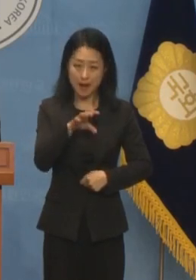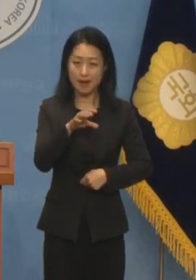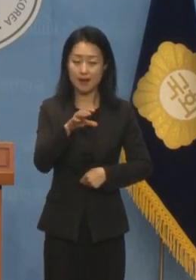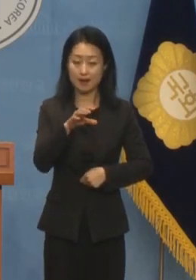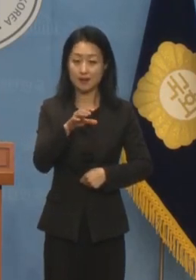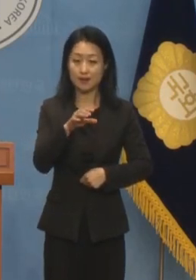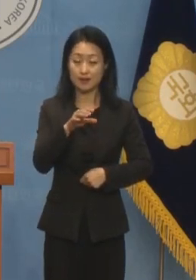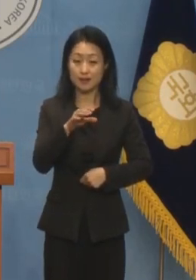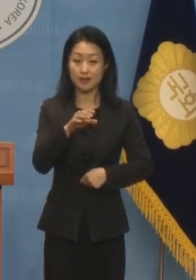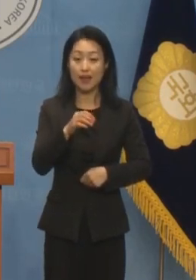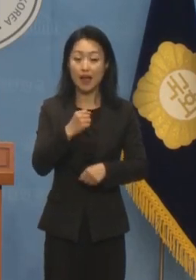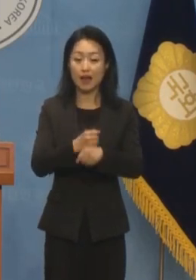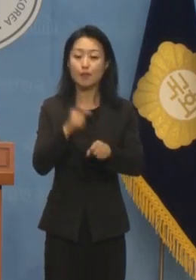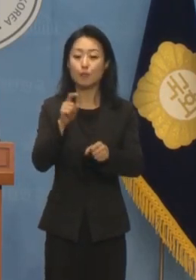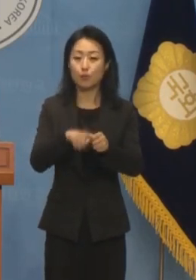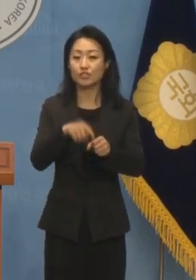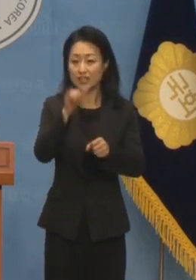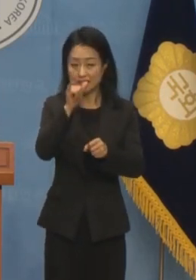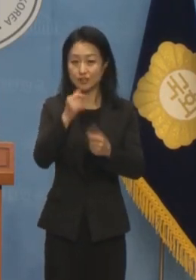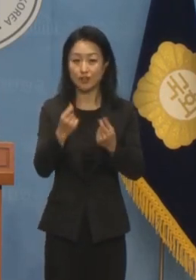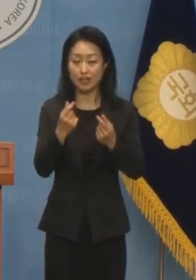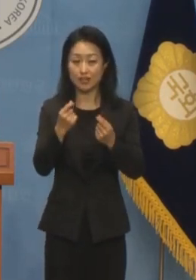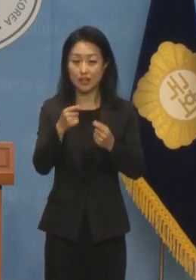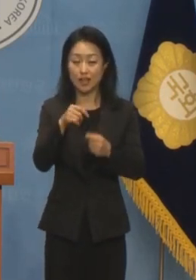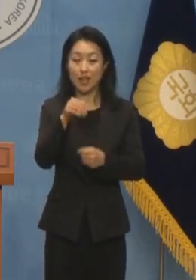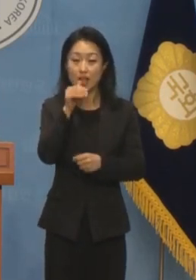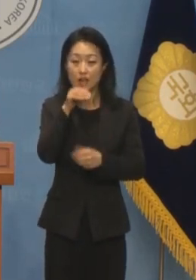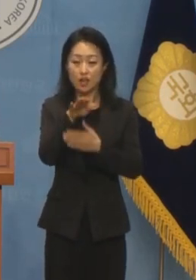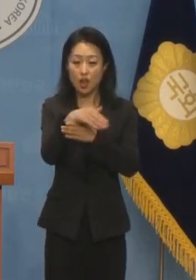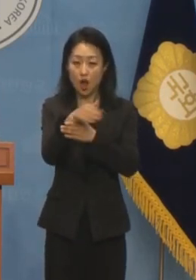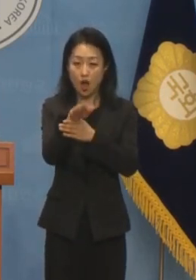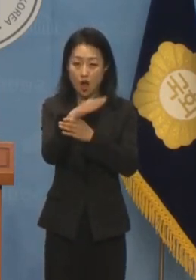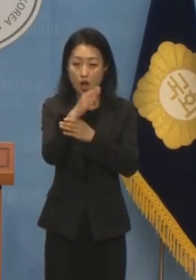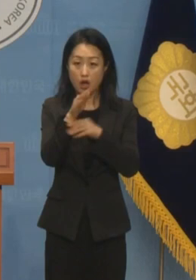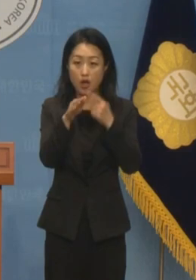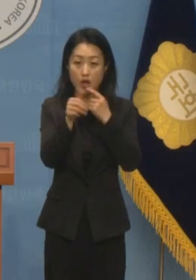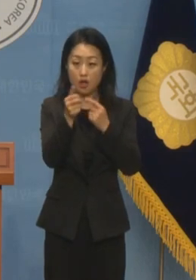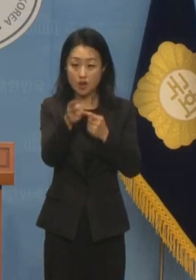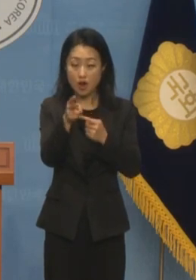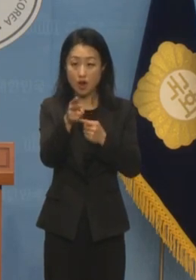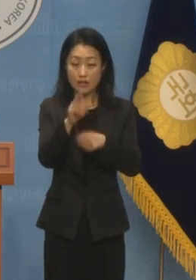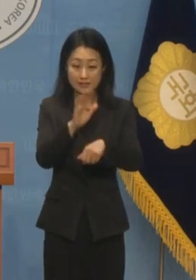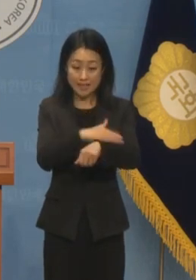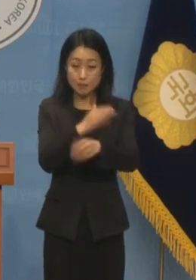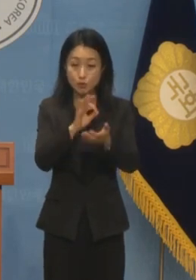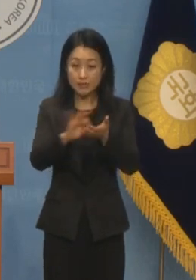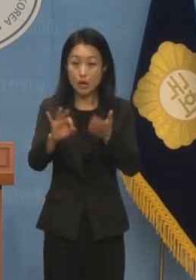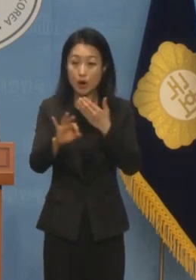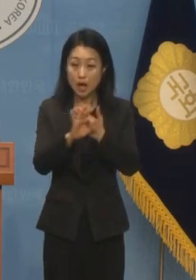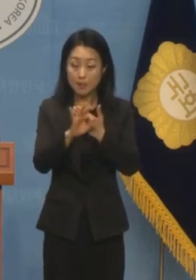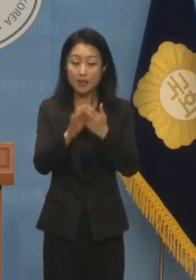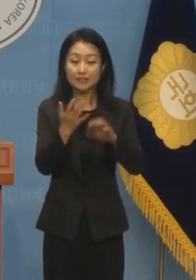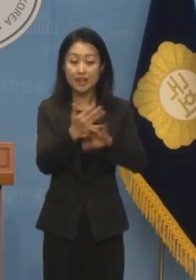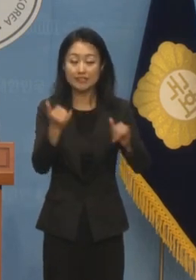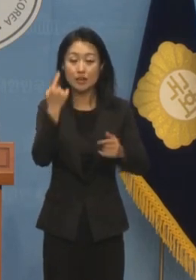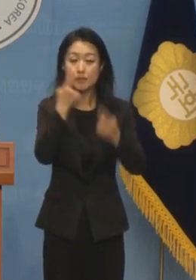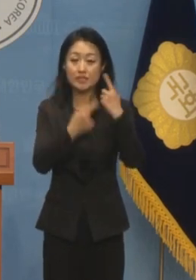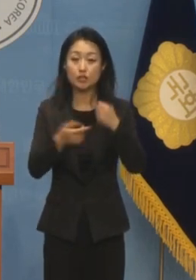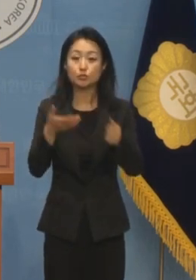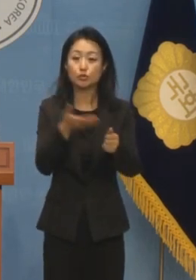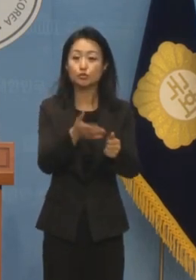하라는 것입니다. 혀를 잘못 사용하면 상처를 받을 수 있다는 거